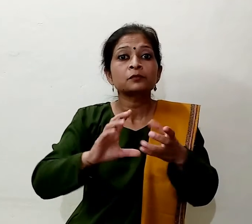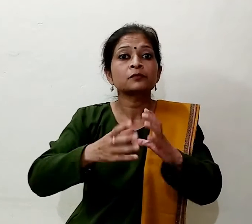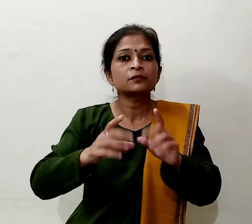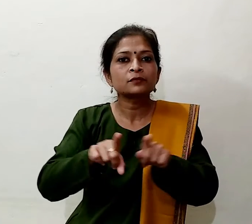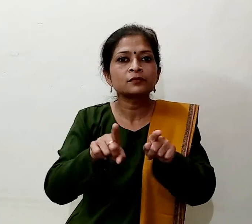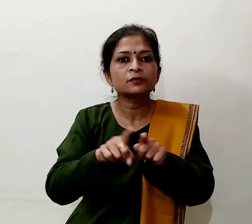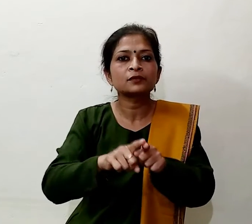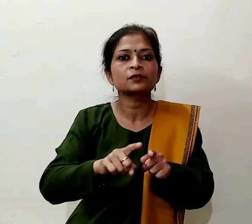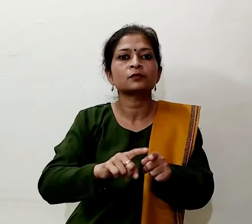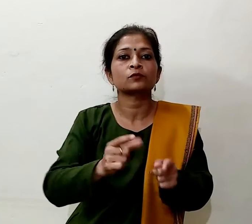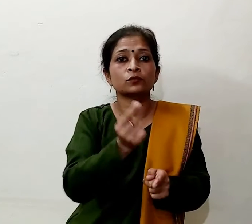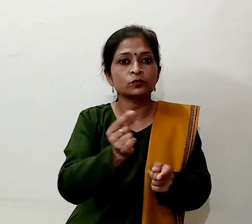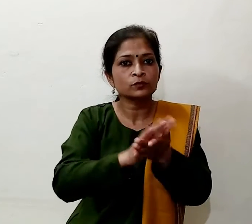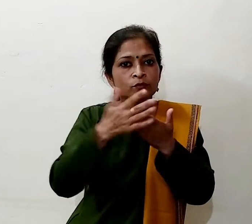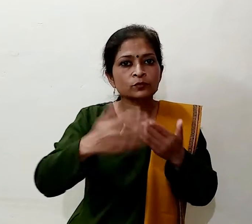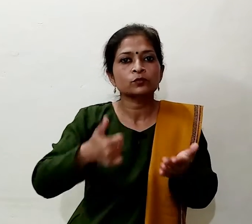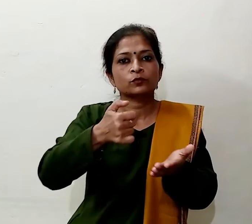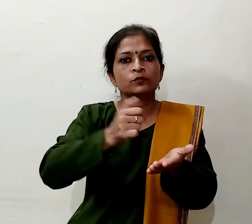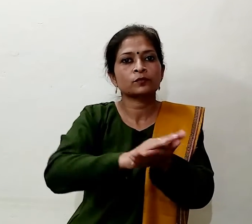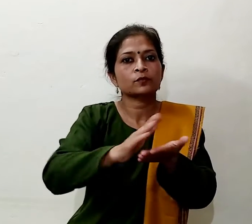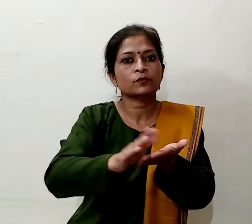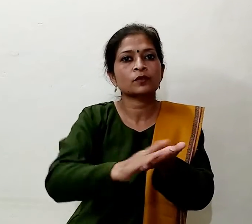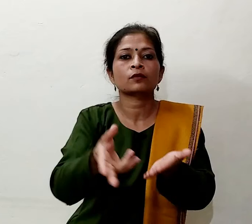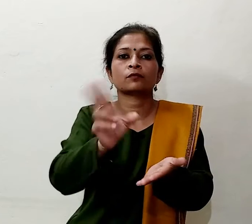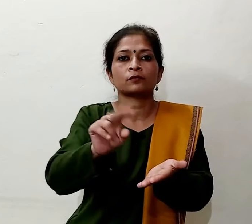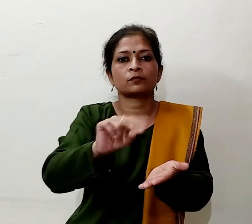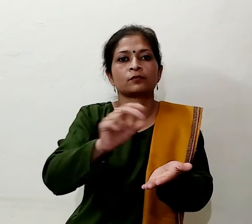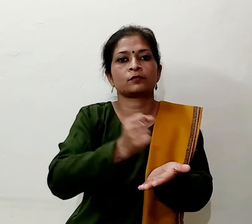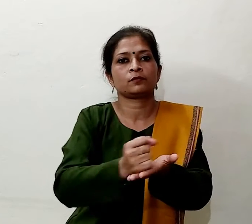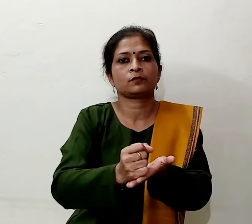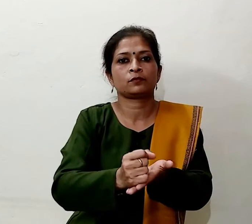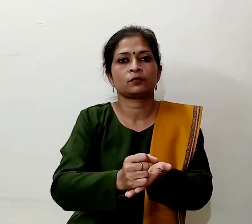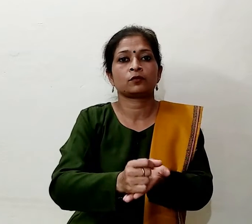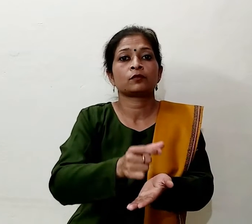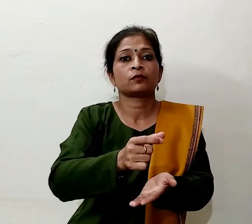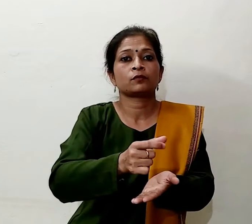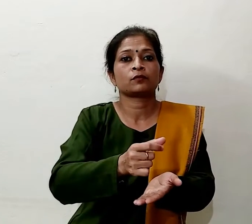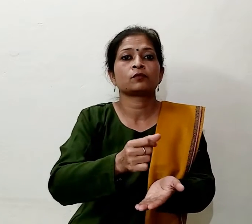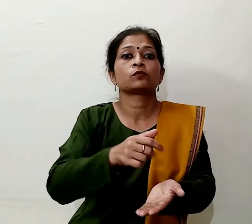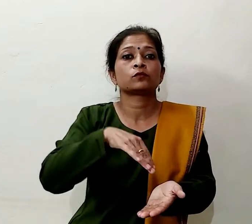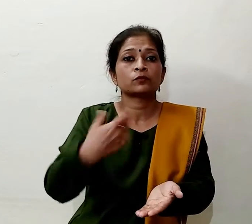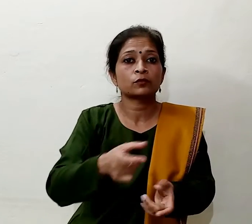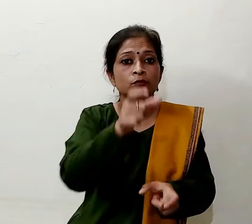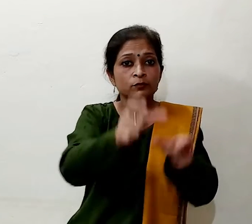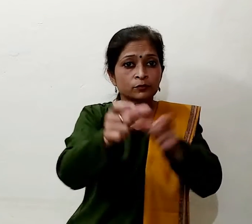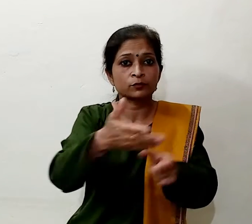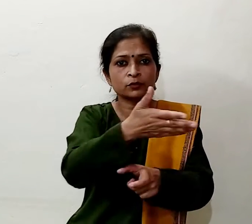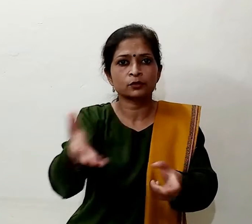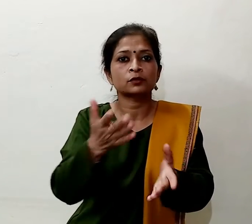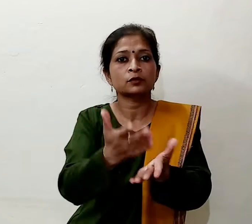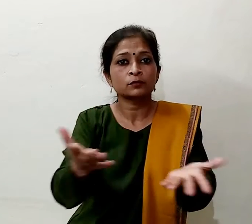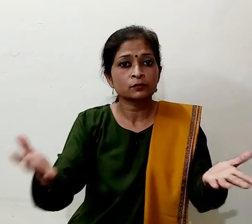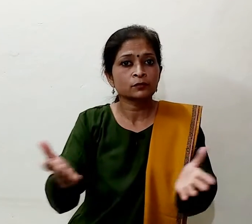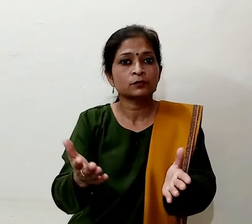पस्चात सैनेटाइज अवश्य करें दुकानदार प्रतियक ग्राहक के सामान खरीदने से पहले तथा सामान